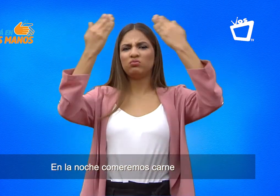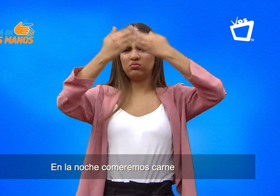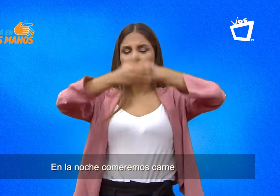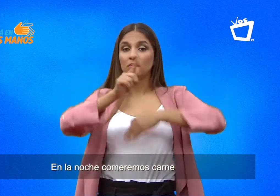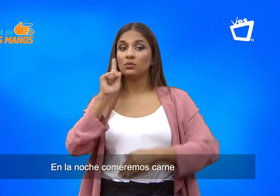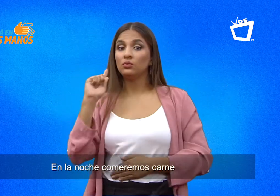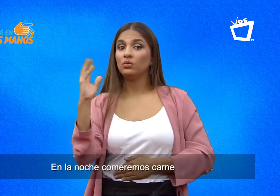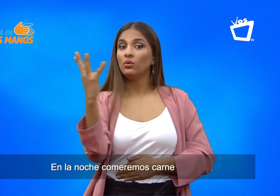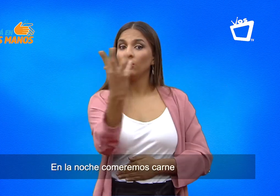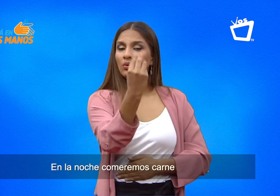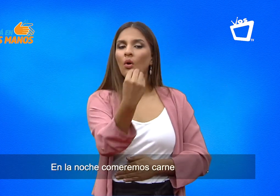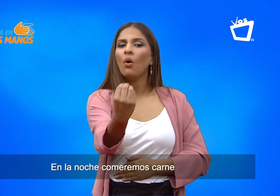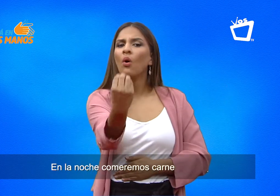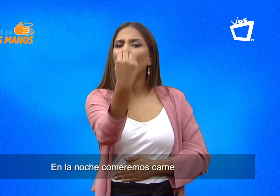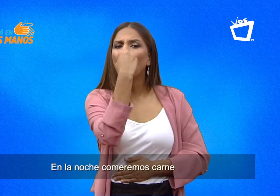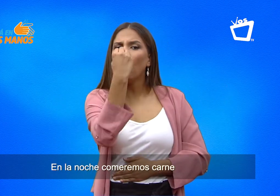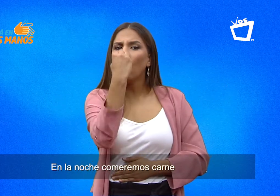En la noche comeremos carne.